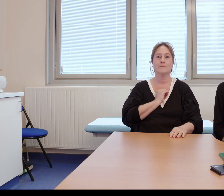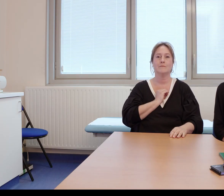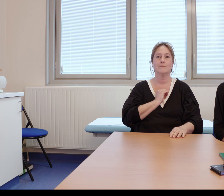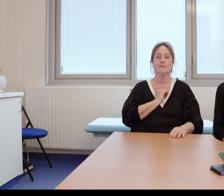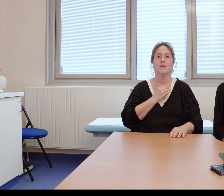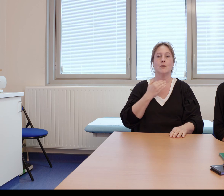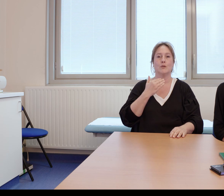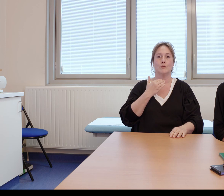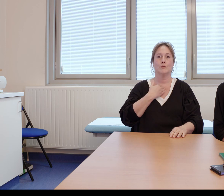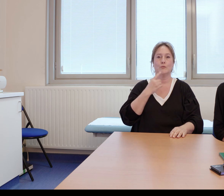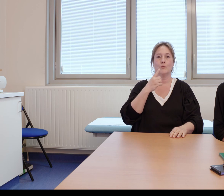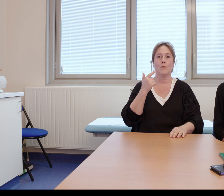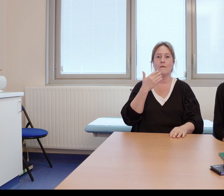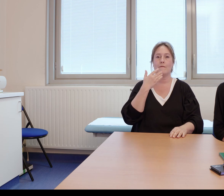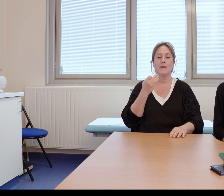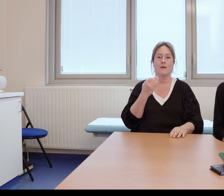Tu dois faire